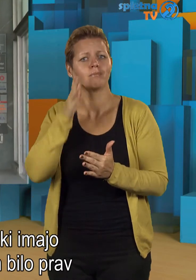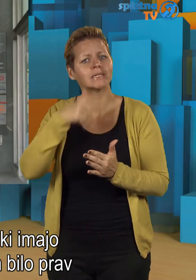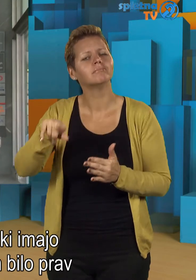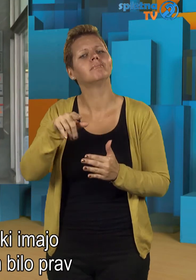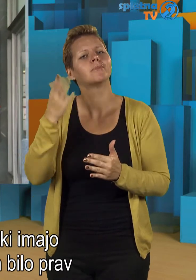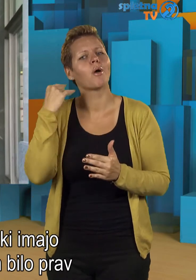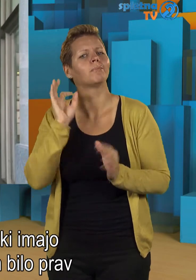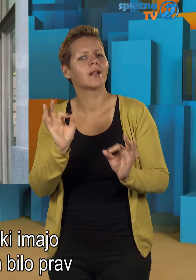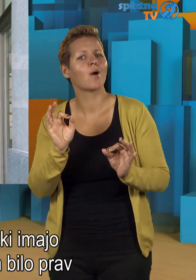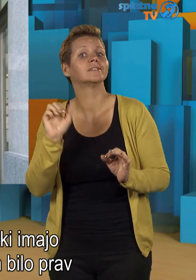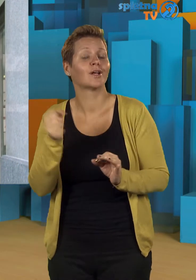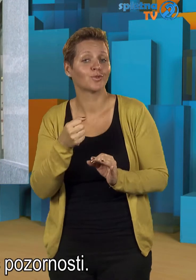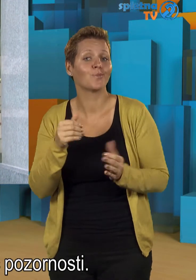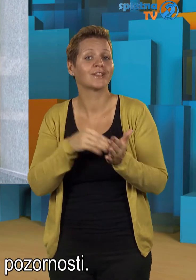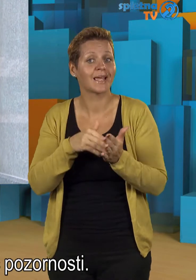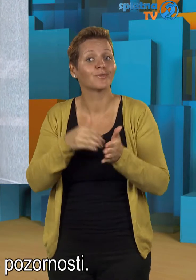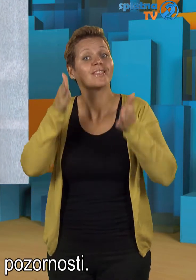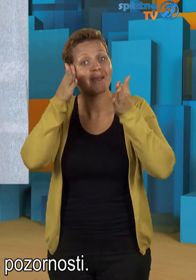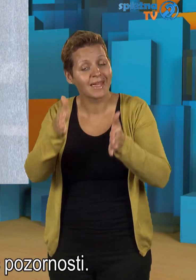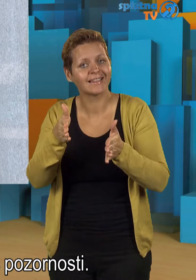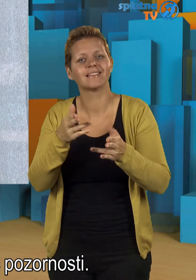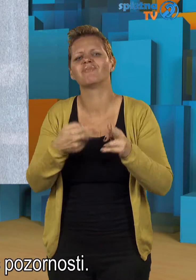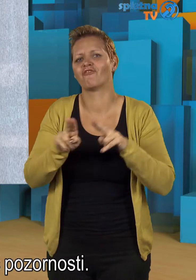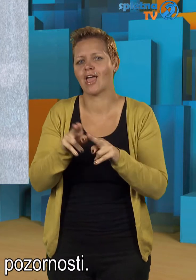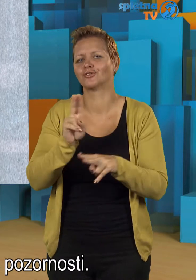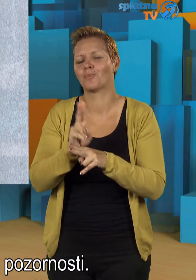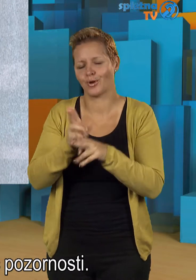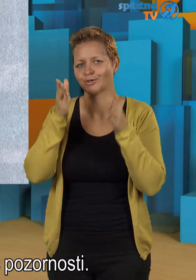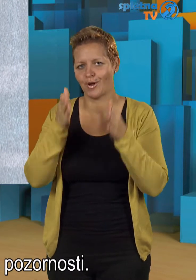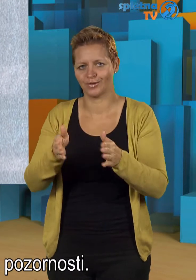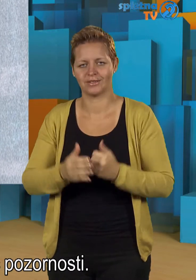bilo prav zato potrebno nameniti več pozornosti.